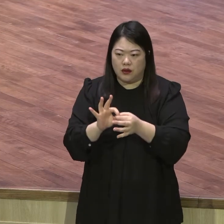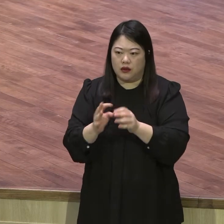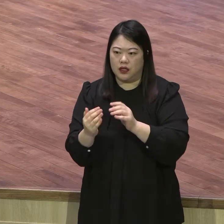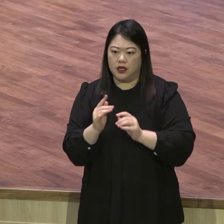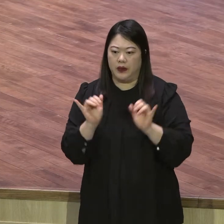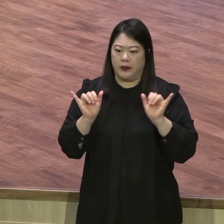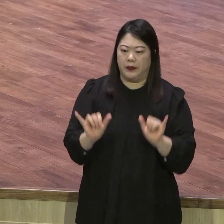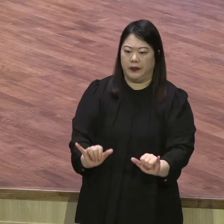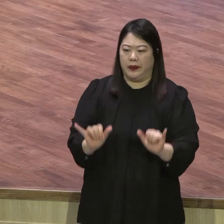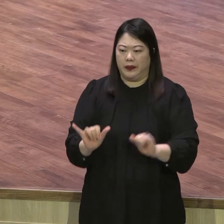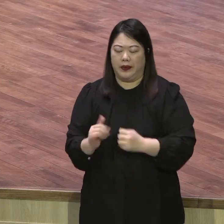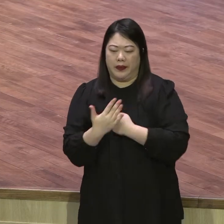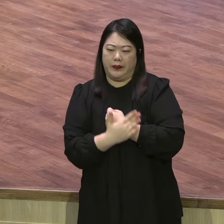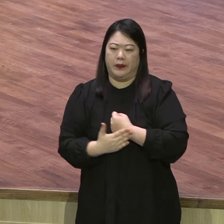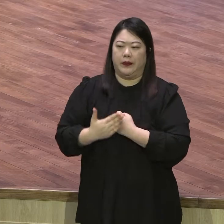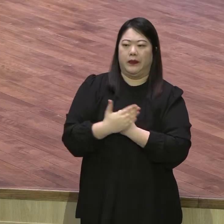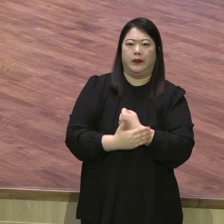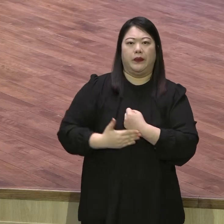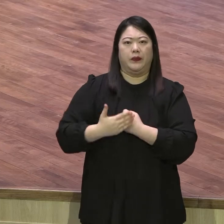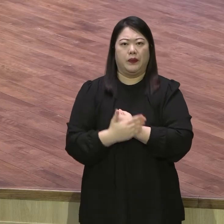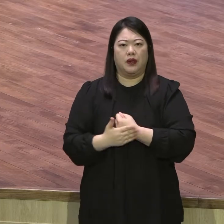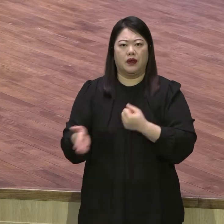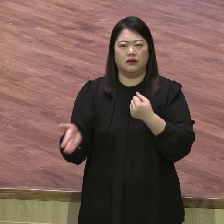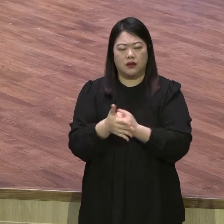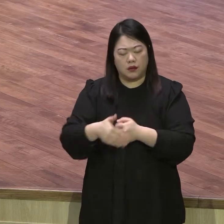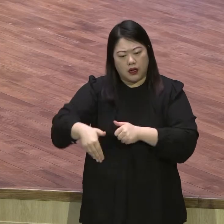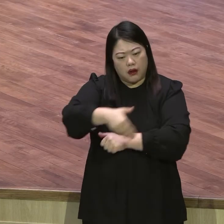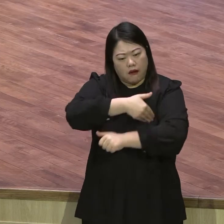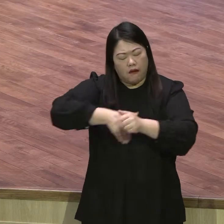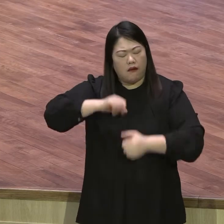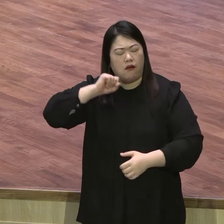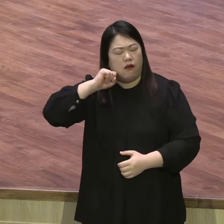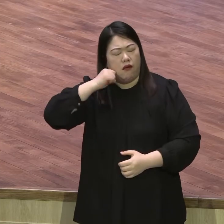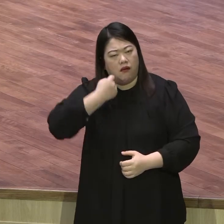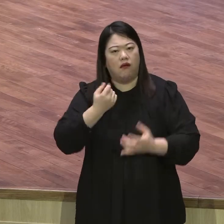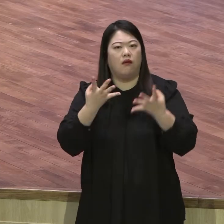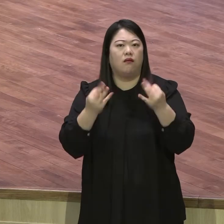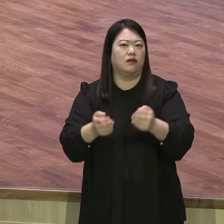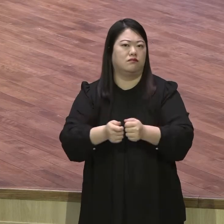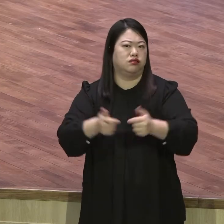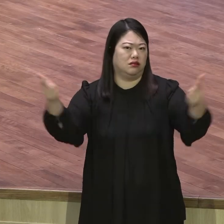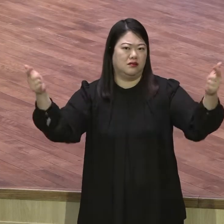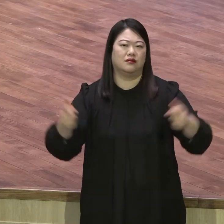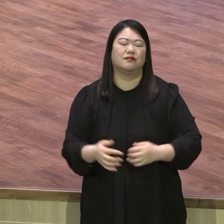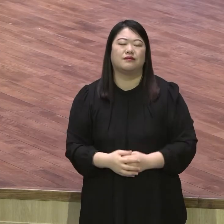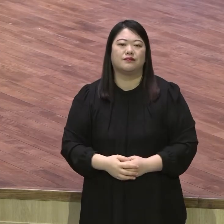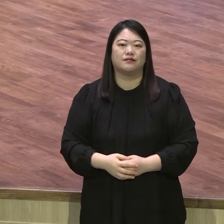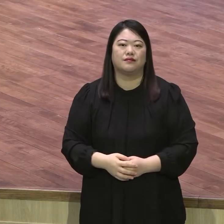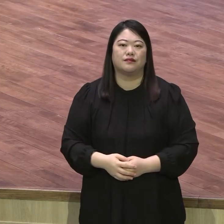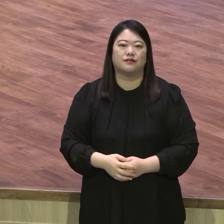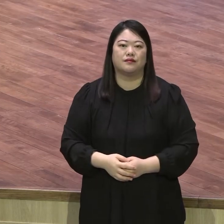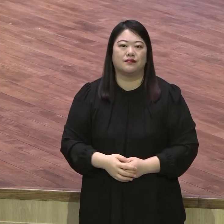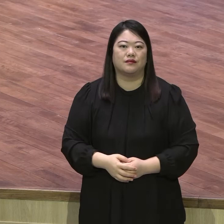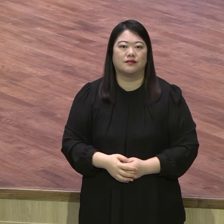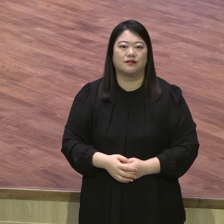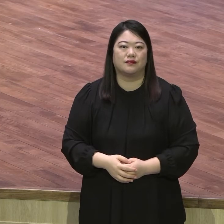더 어려울 때가 있을까 할 정도로 좀 바닥을 친 그런